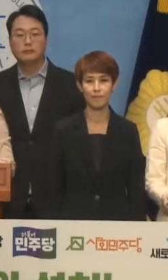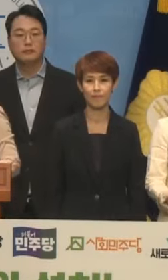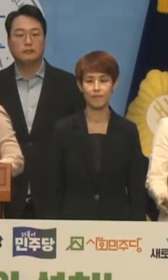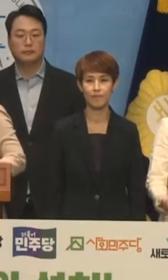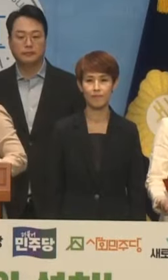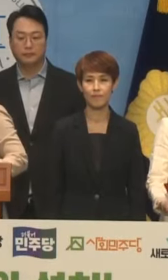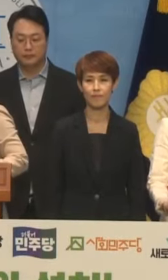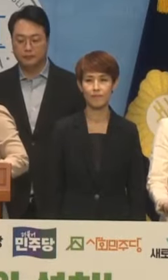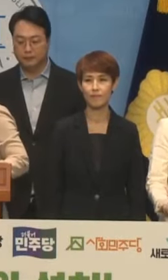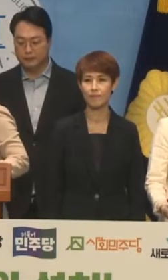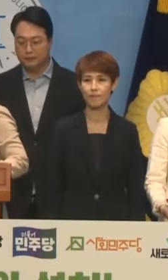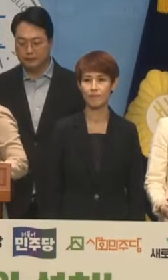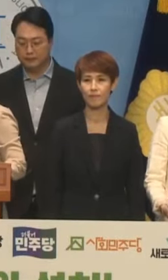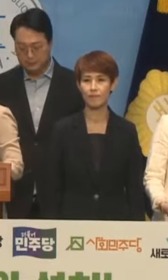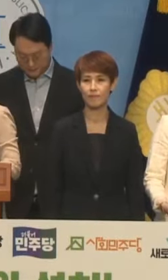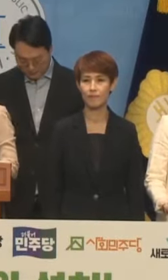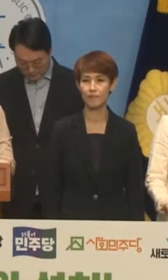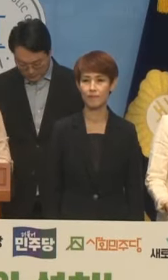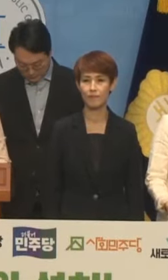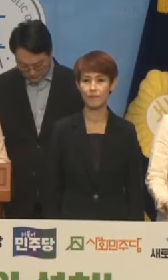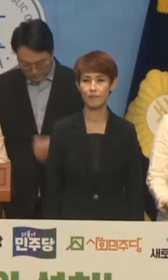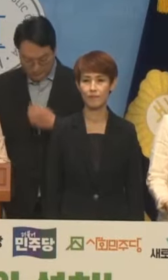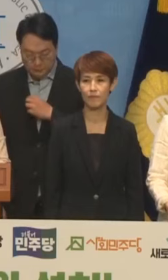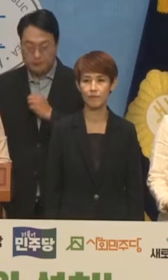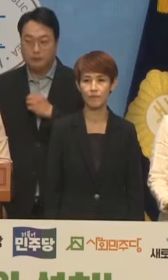제가 읽고 일로 빠질게요. 자리 바꾸면 돼요.